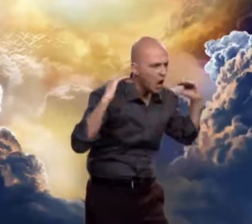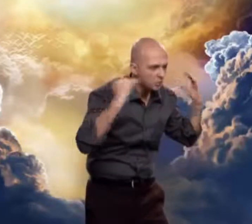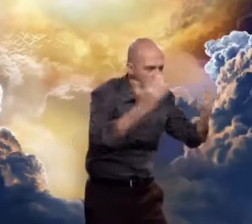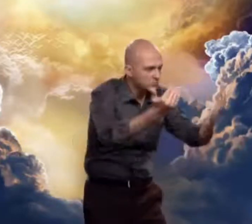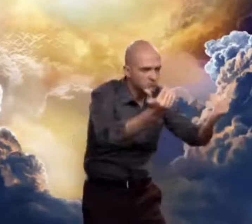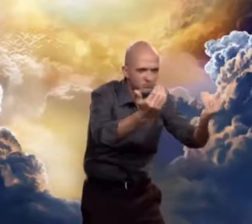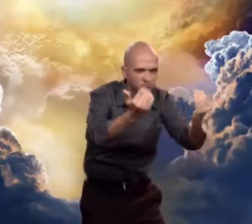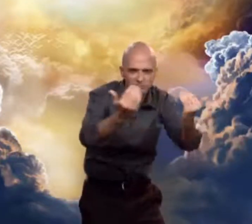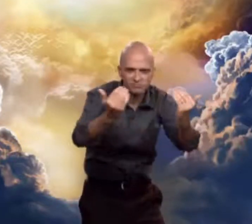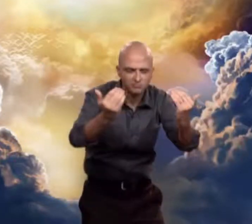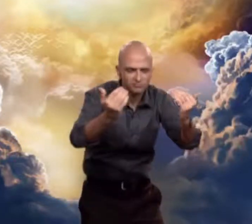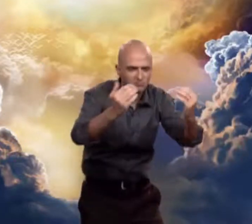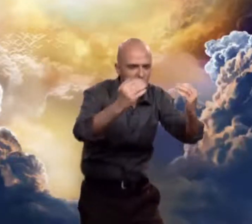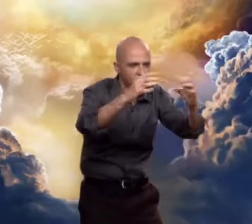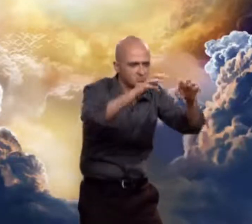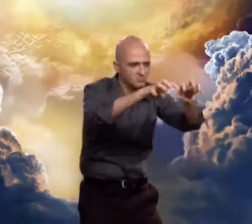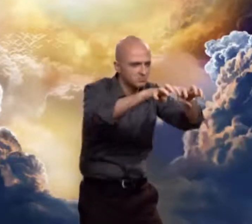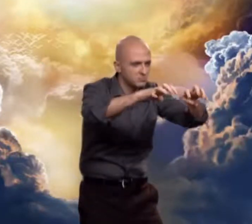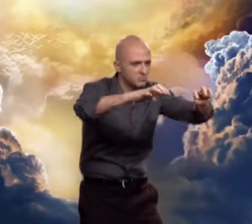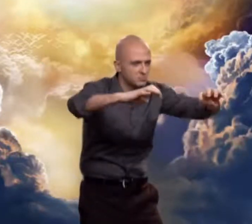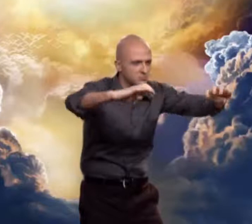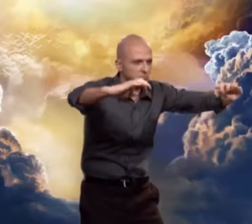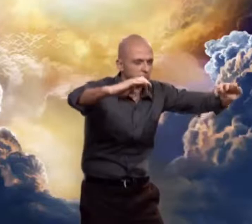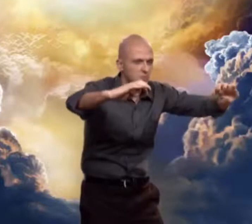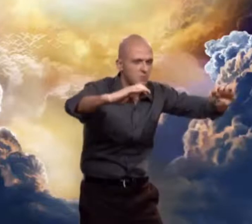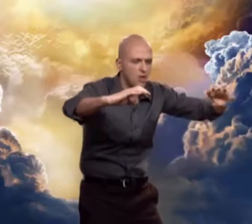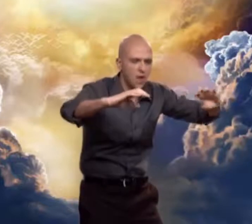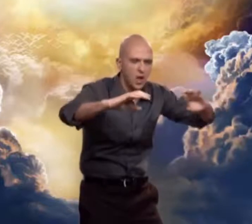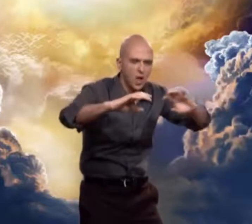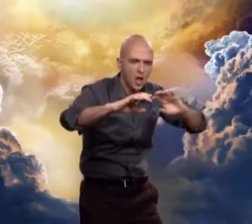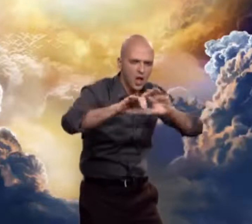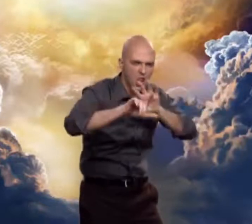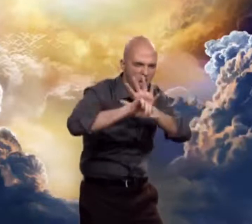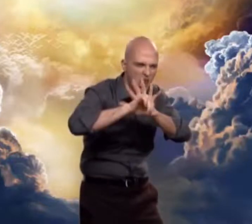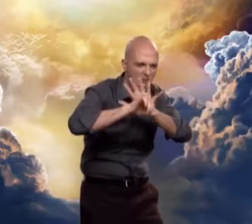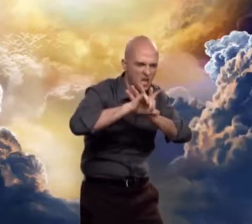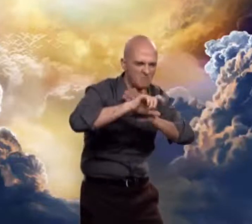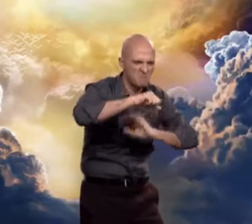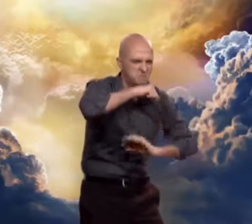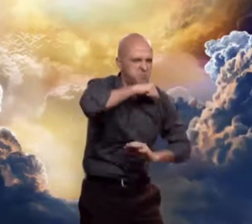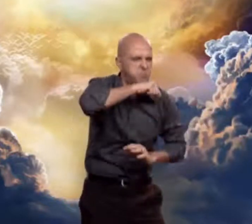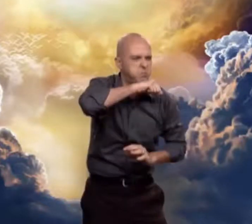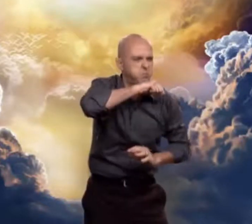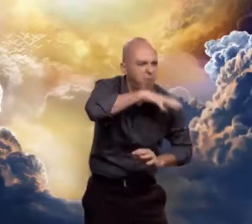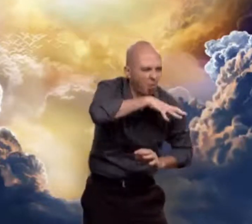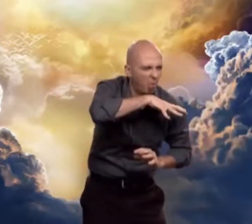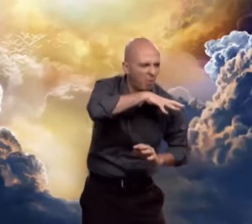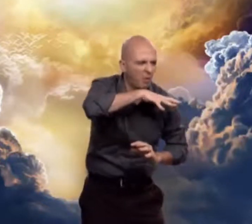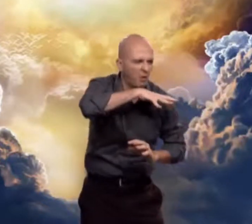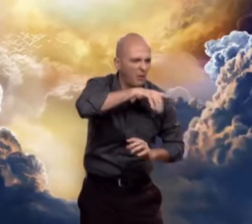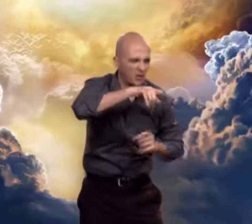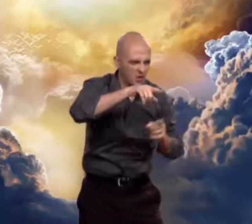sua consciência. Pensava que Deus o tratara de maneira injusta ao conceder honra suprema a